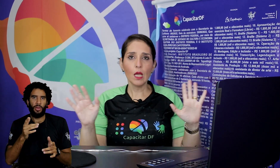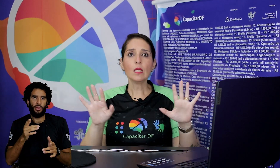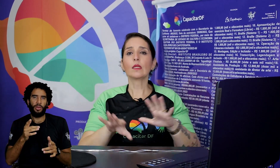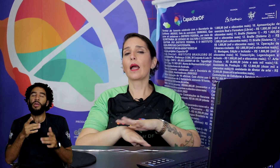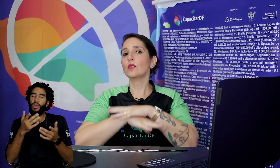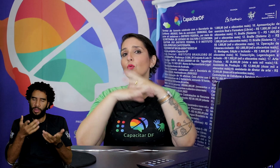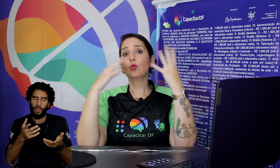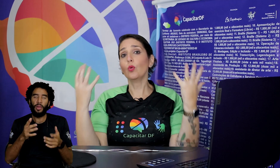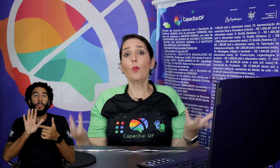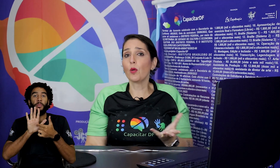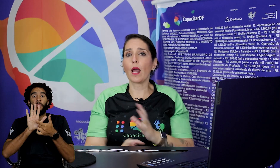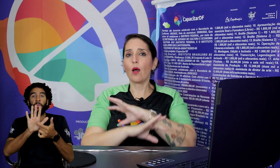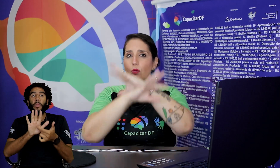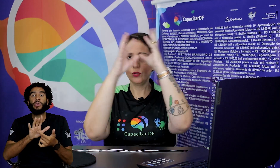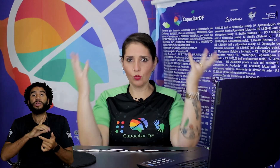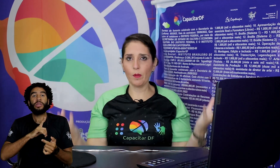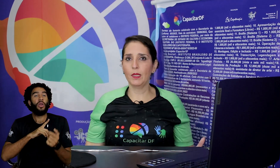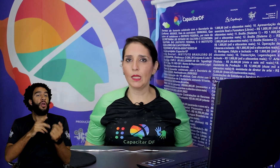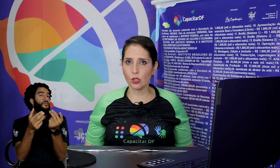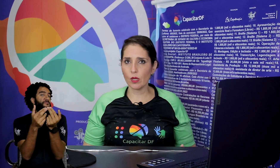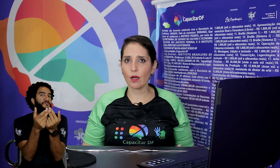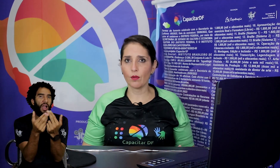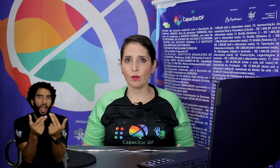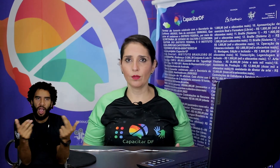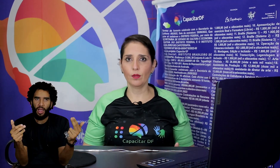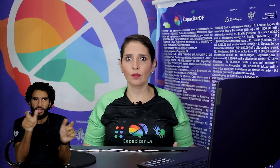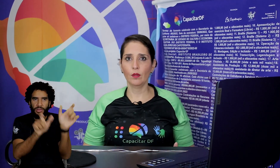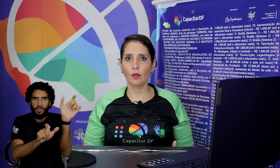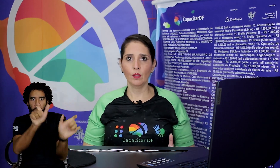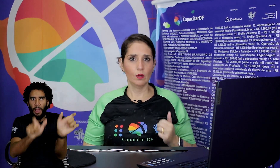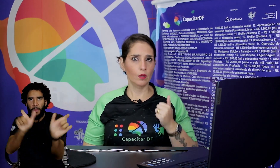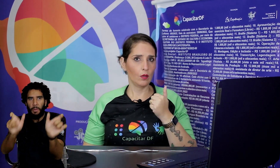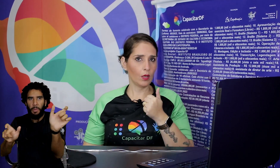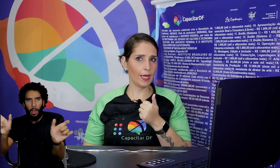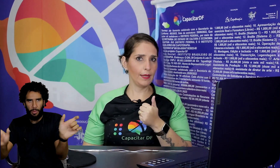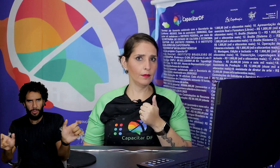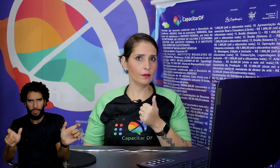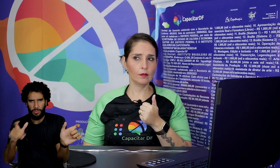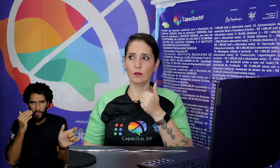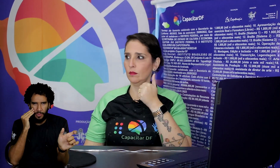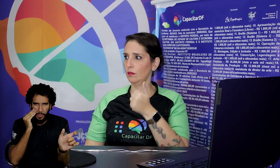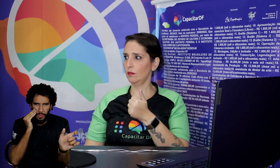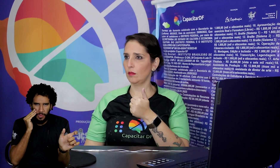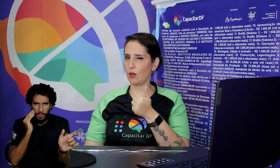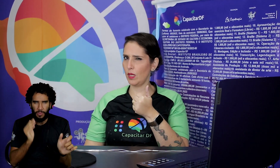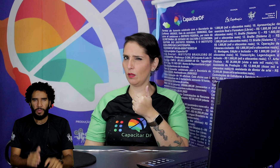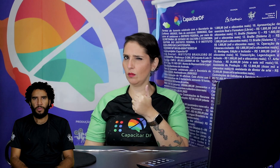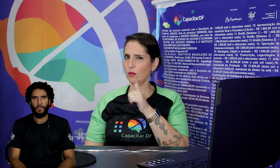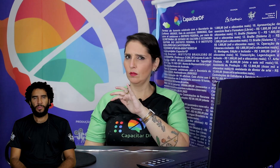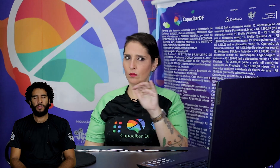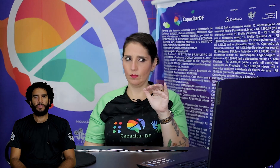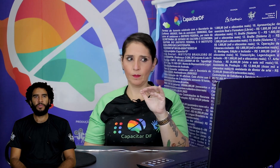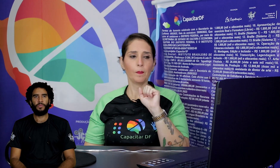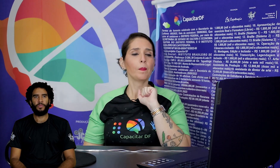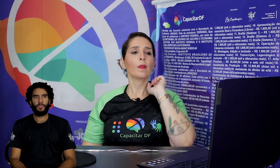assim, traz o plural de uma maneira geral. Ok?